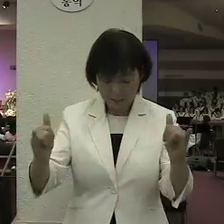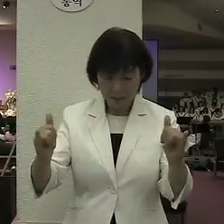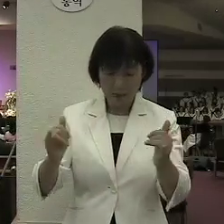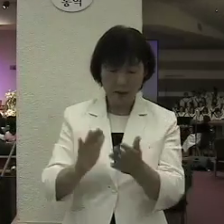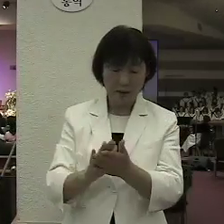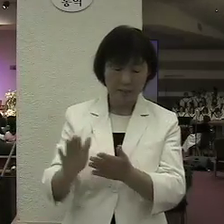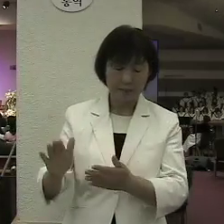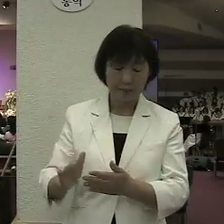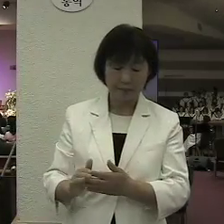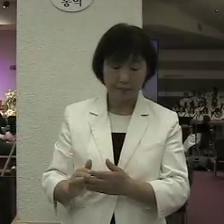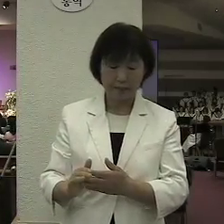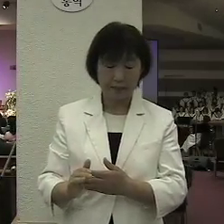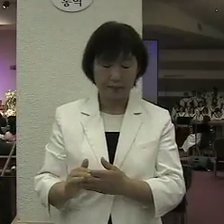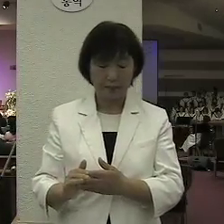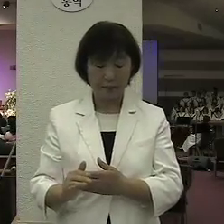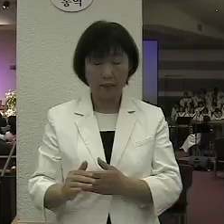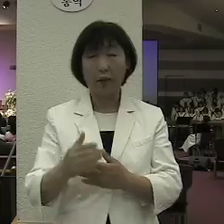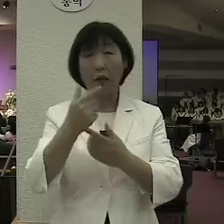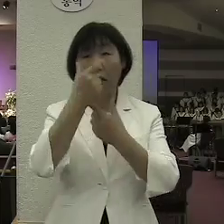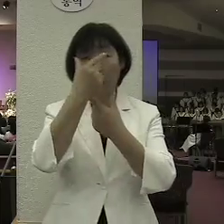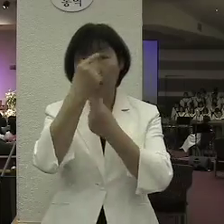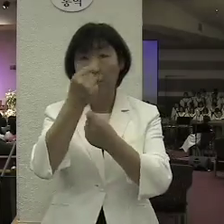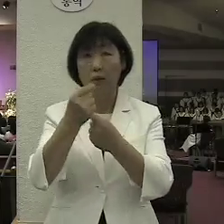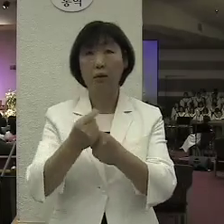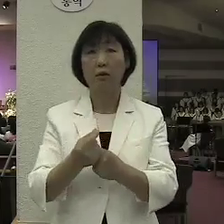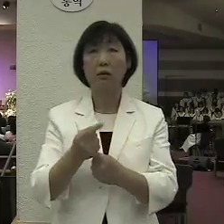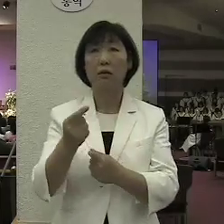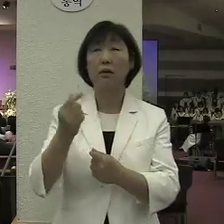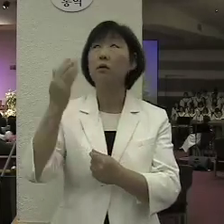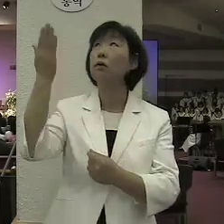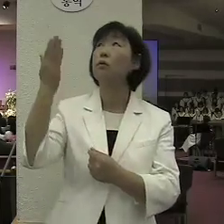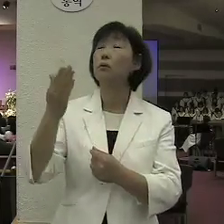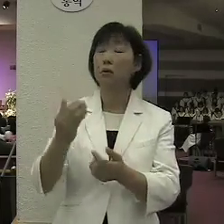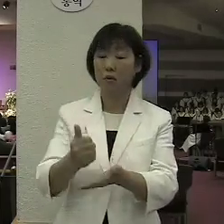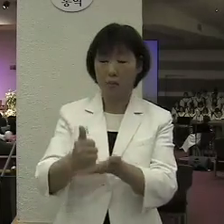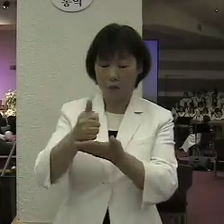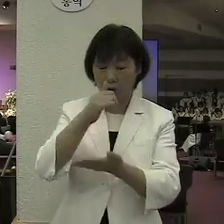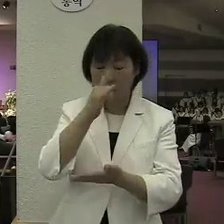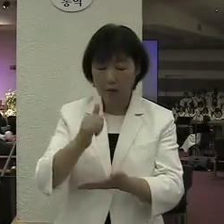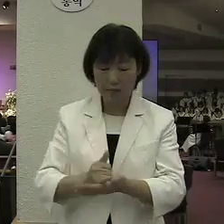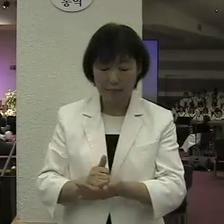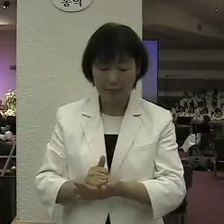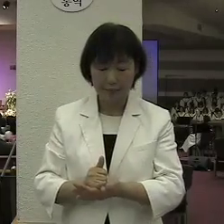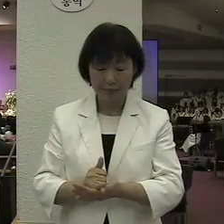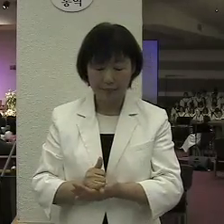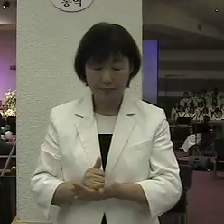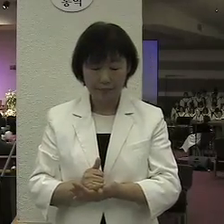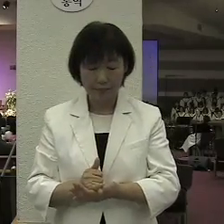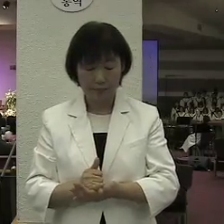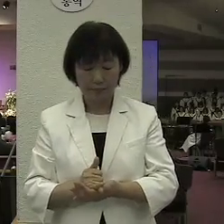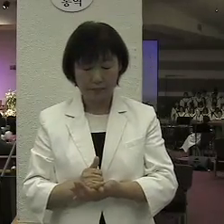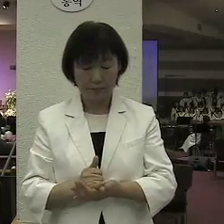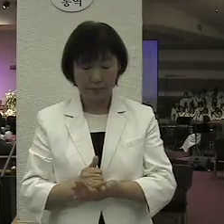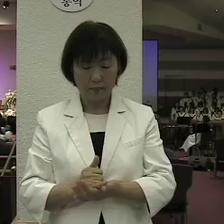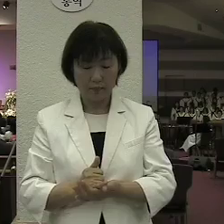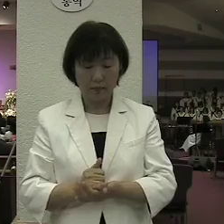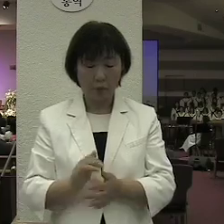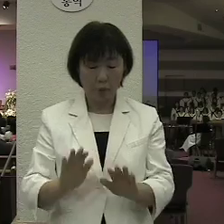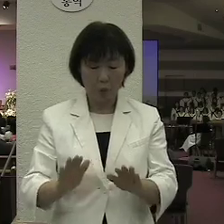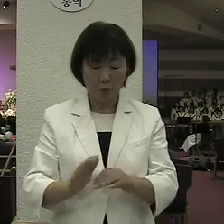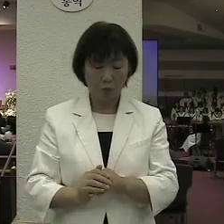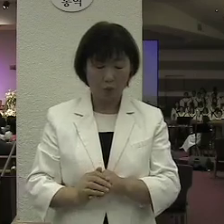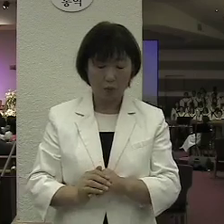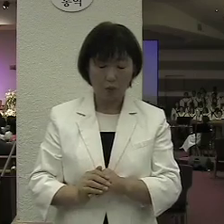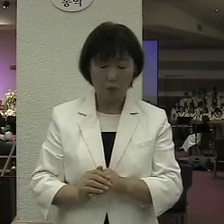오 월디. 오늘 부활하신 주님은 십자가에서 죽으셨지만 부활하신 주님은 이 모든 일을 하시기에